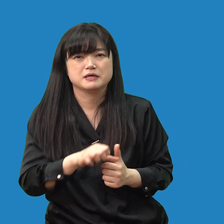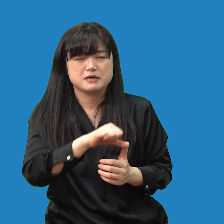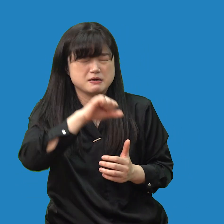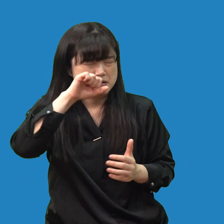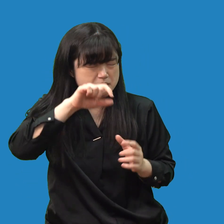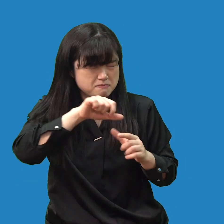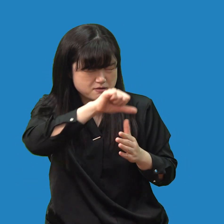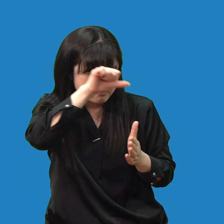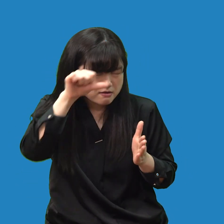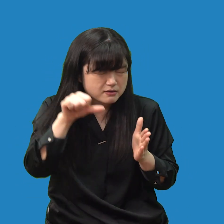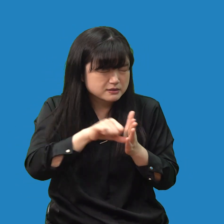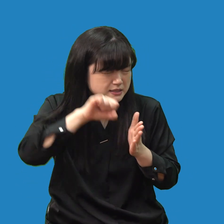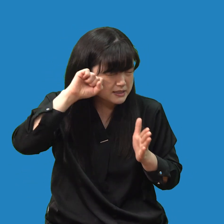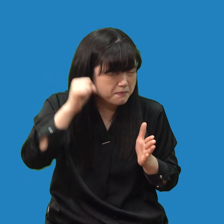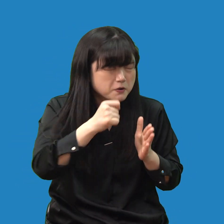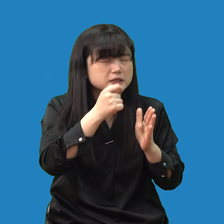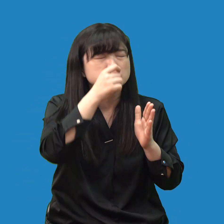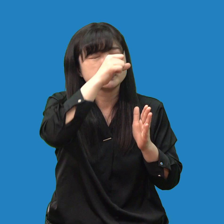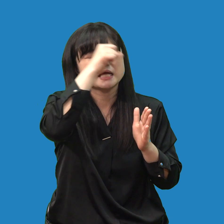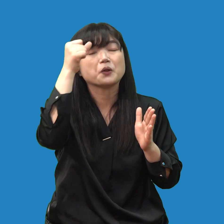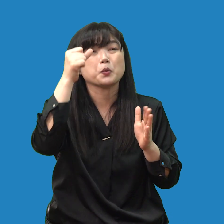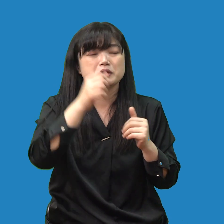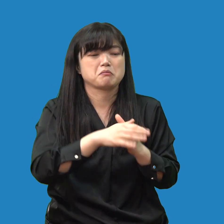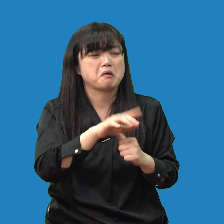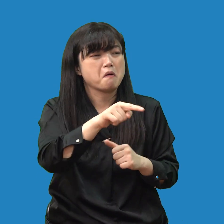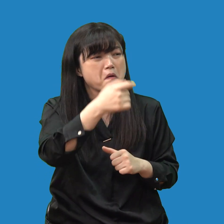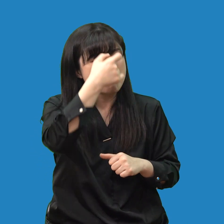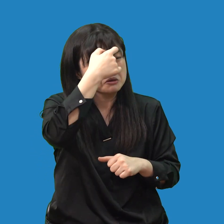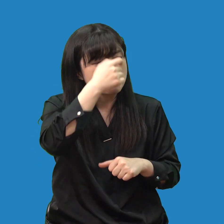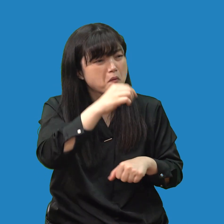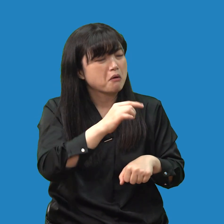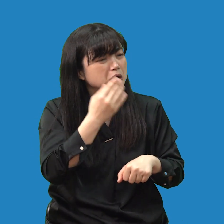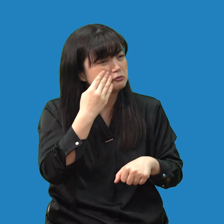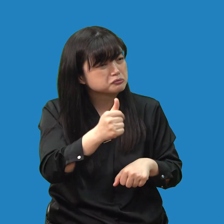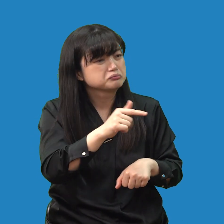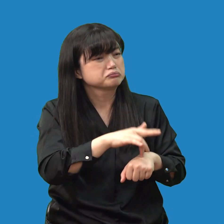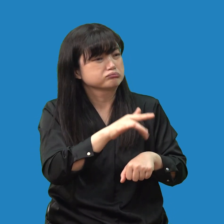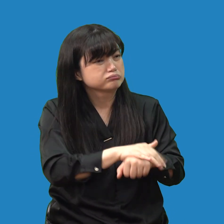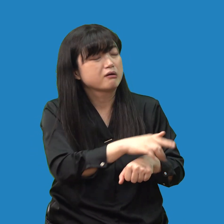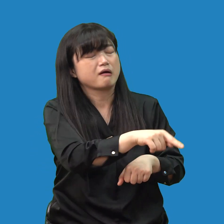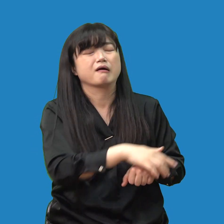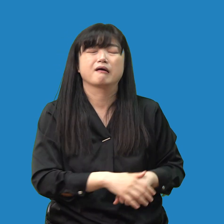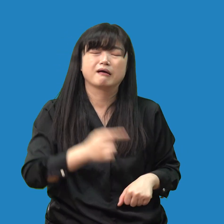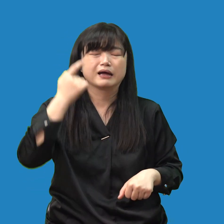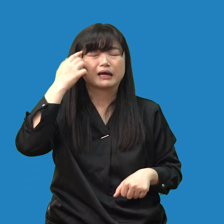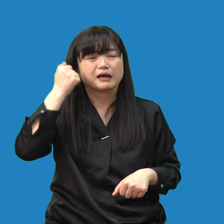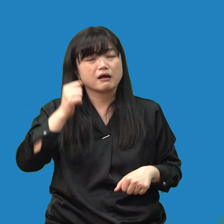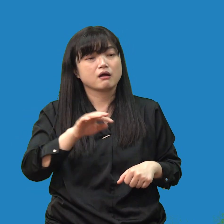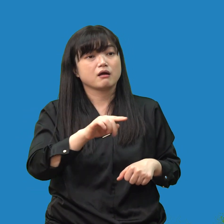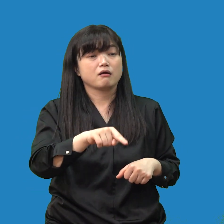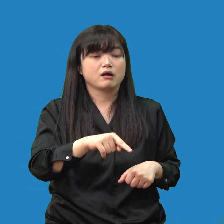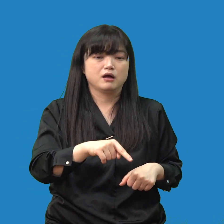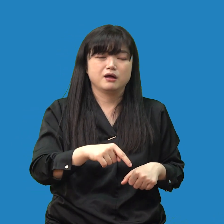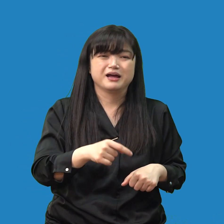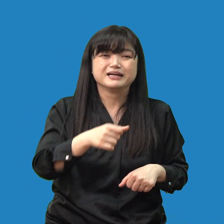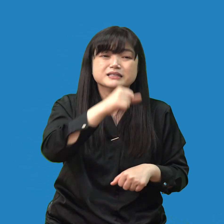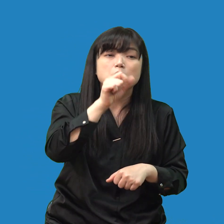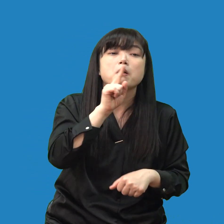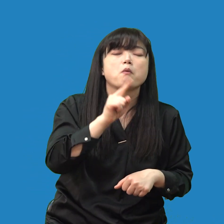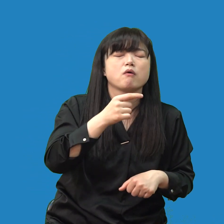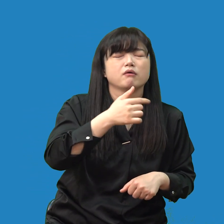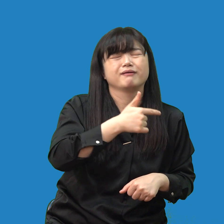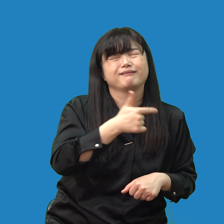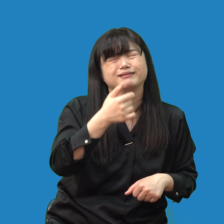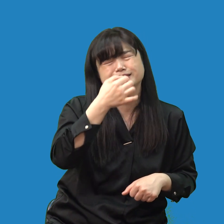새벽 기도를 해오신 장로님이, 저는 기도가 몸에 이제는 배었을 텐데 근데 여전히 기도가 힘들다